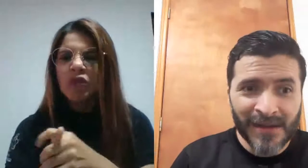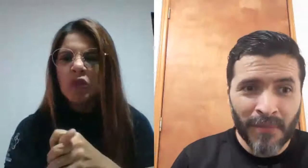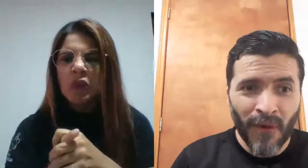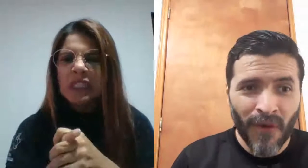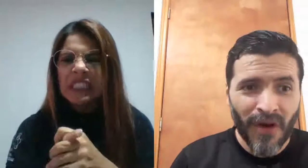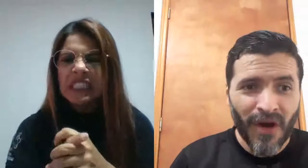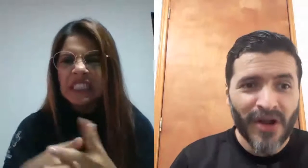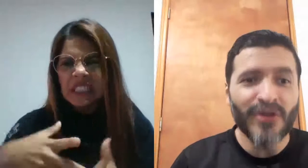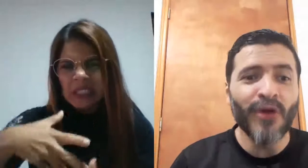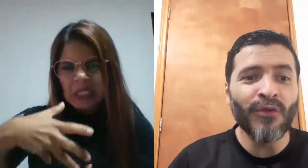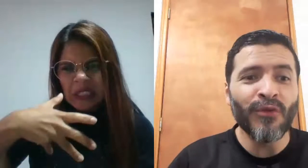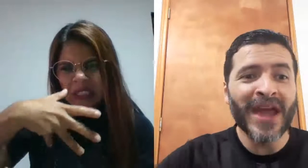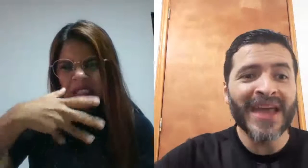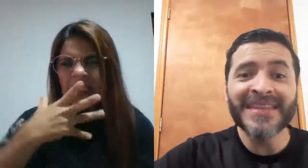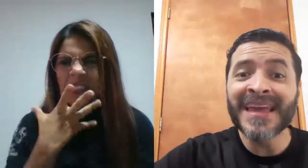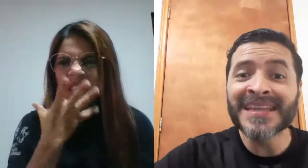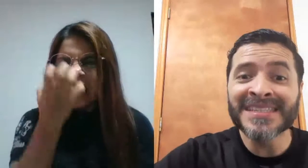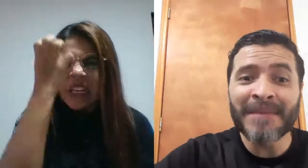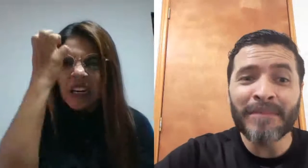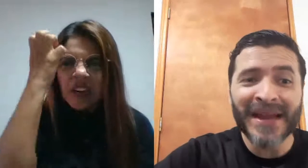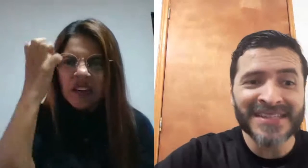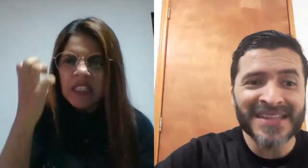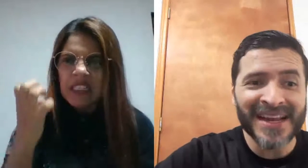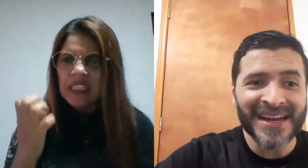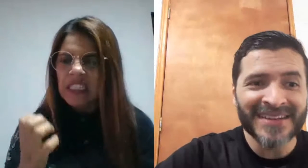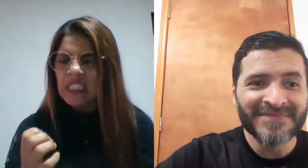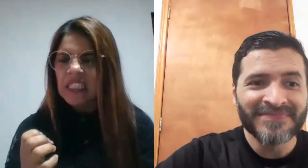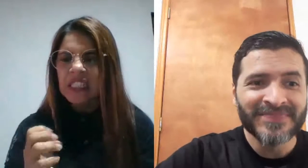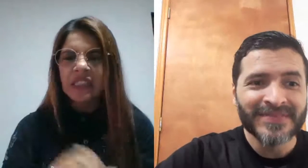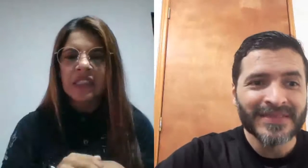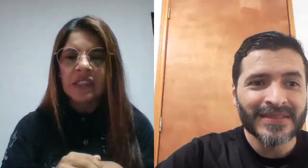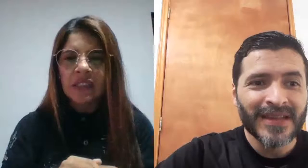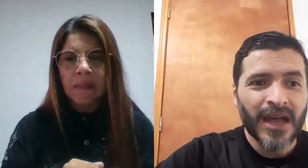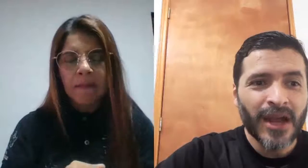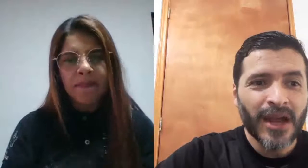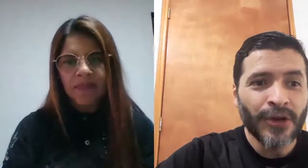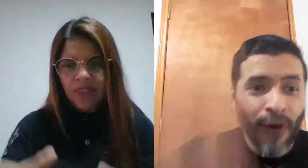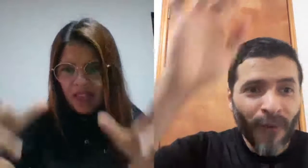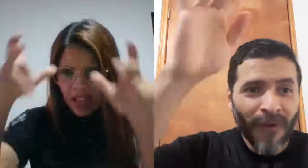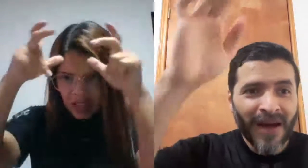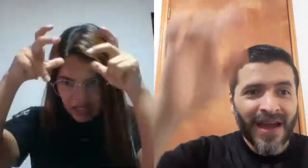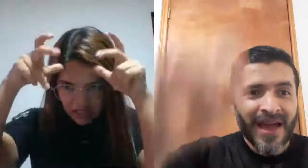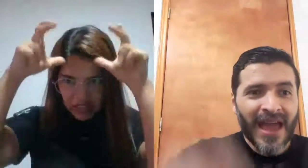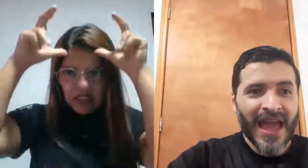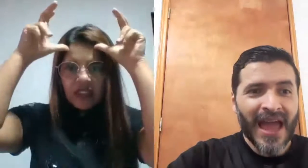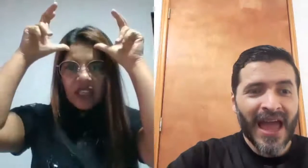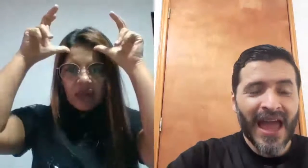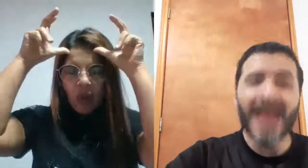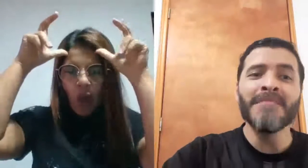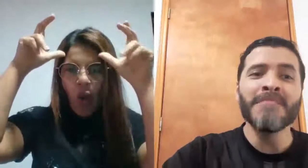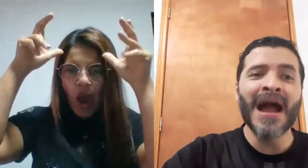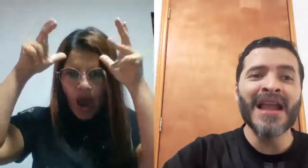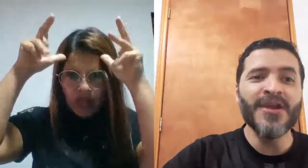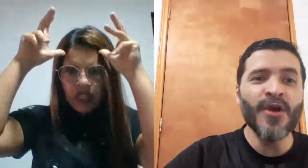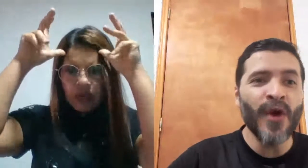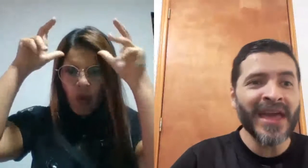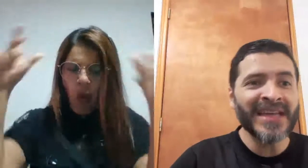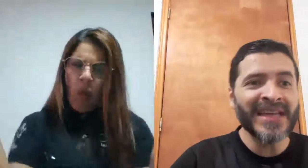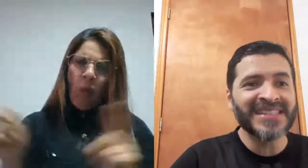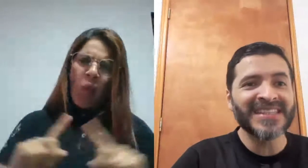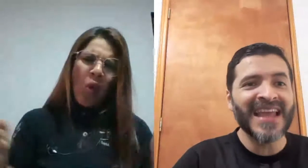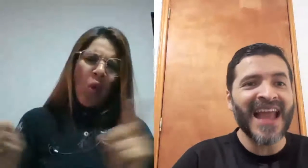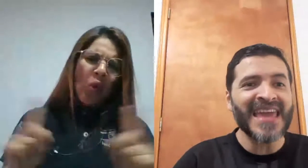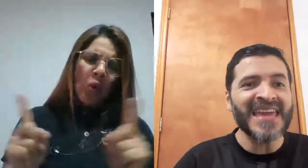El siervo no fue de este parecer. No, el mal